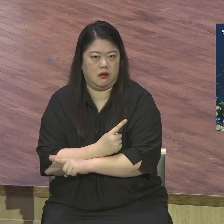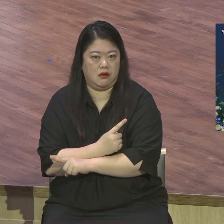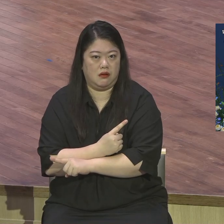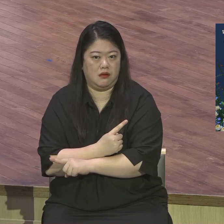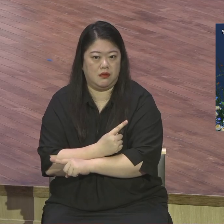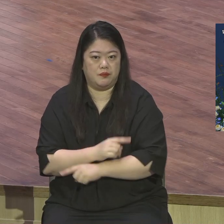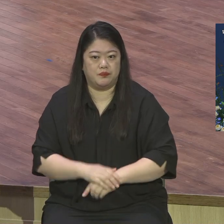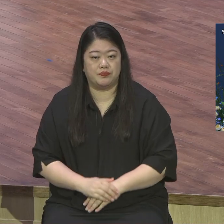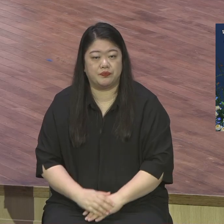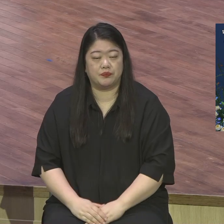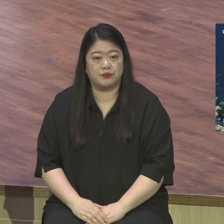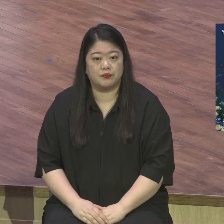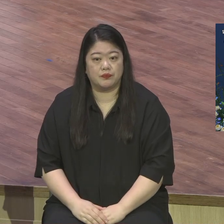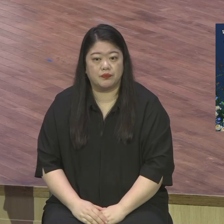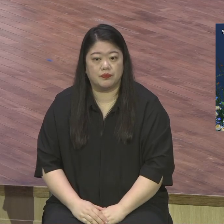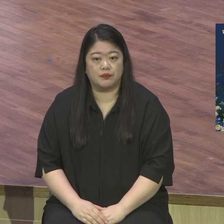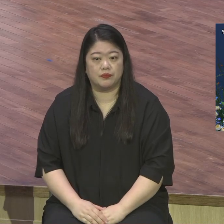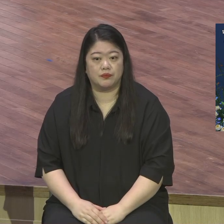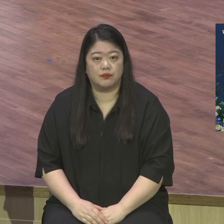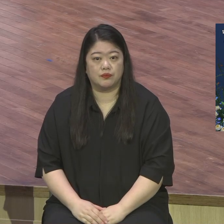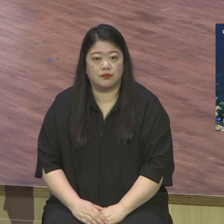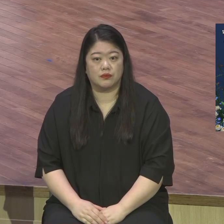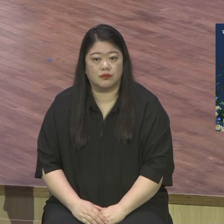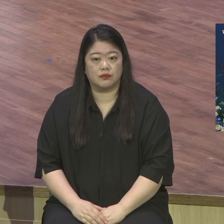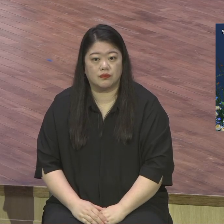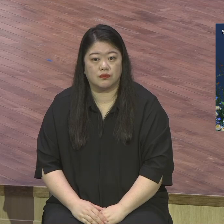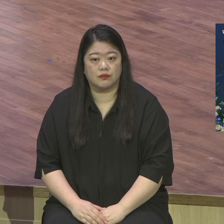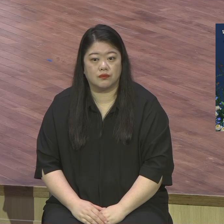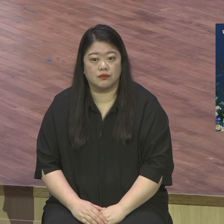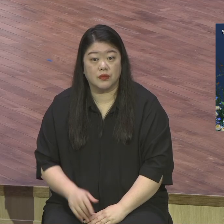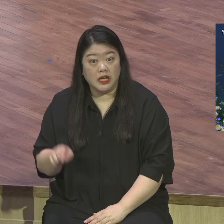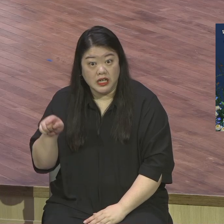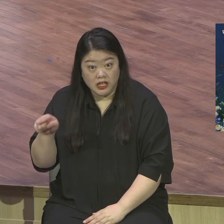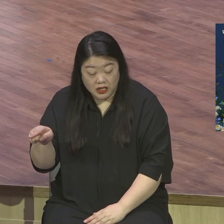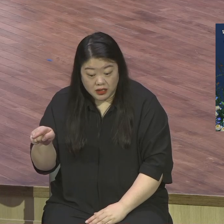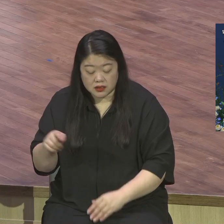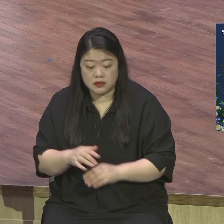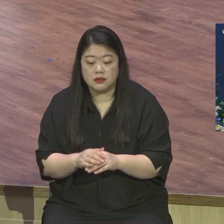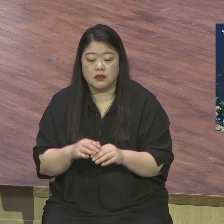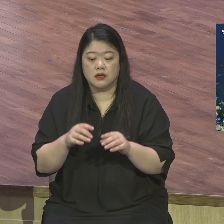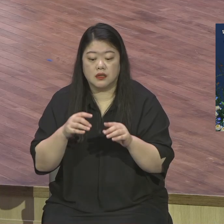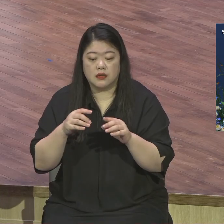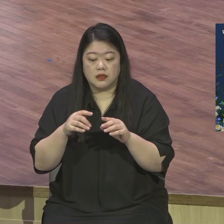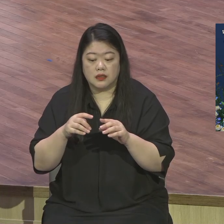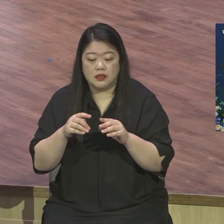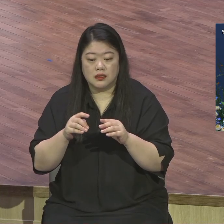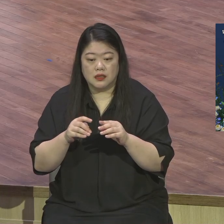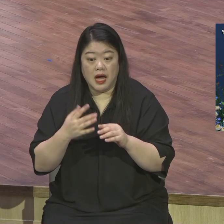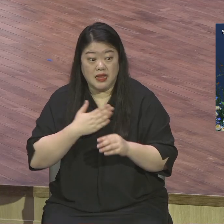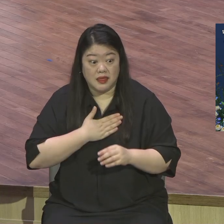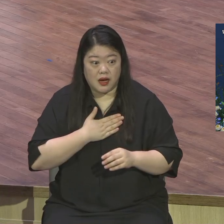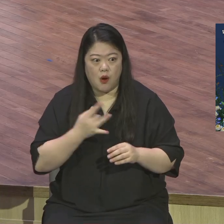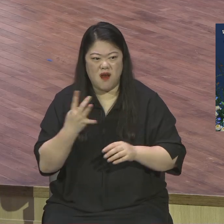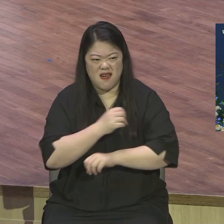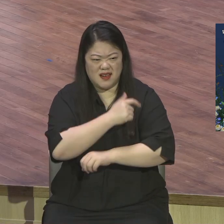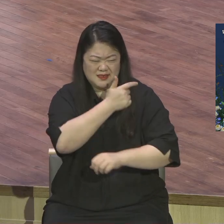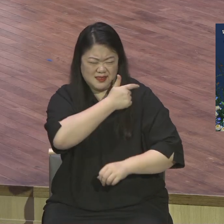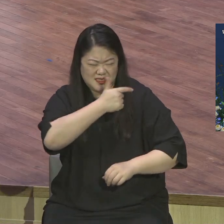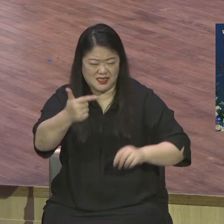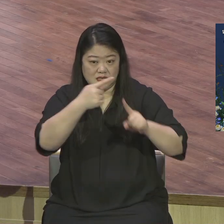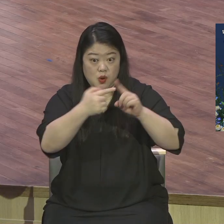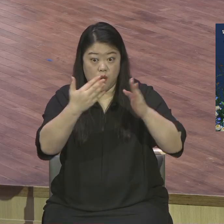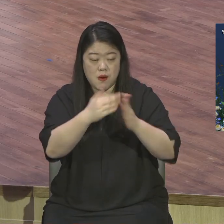자기가 사는 집에 가장 가까운 교회에 출숙, 등록에 출숙하는 겁니다. 출숙을 해요. 그럼